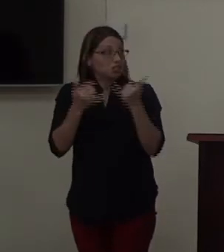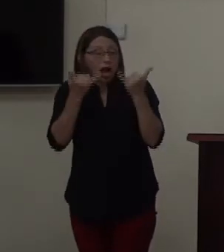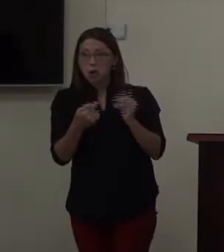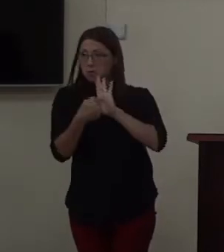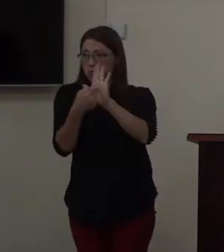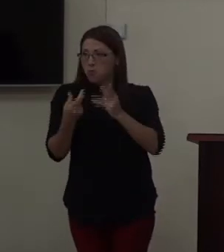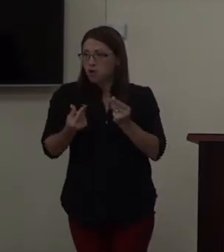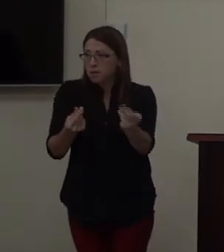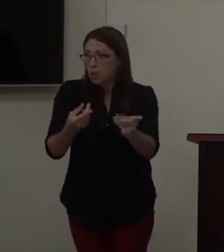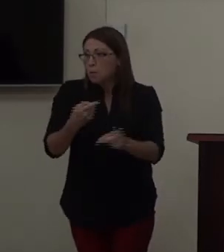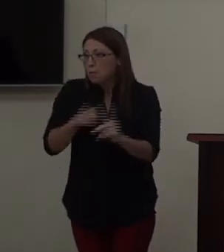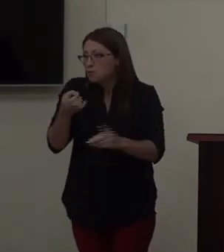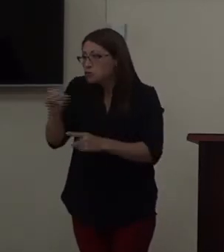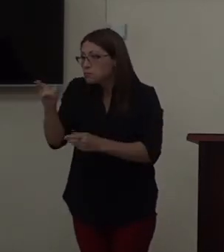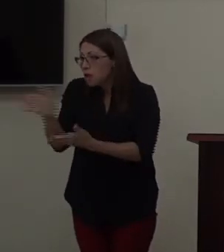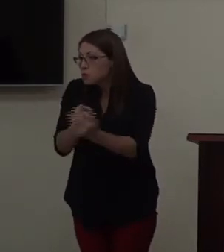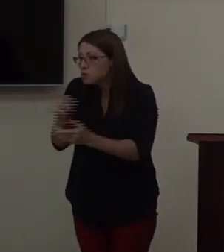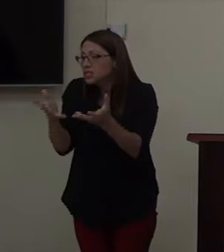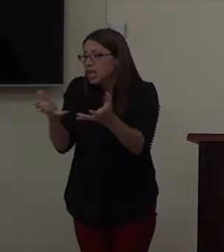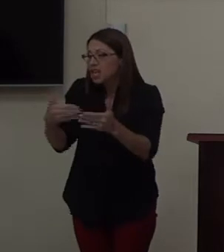pero si alguien después desea, no